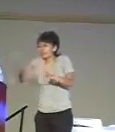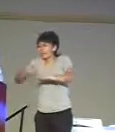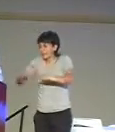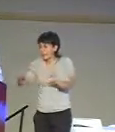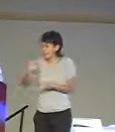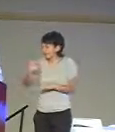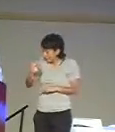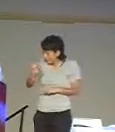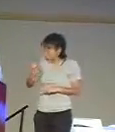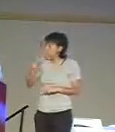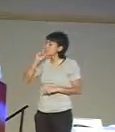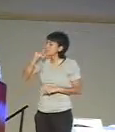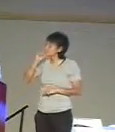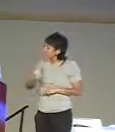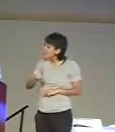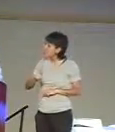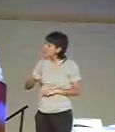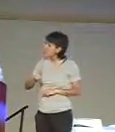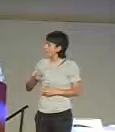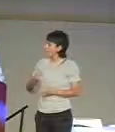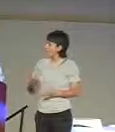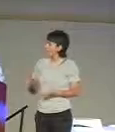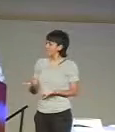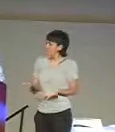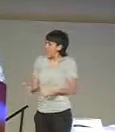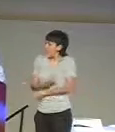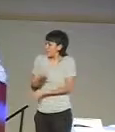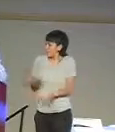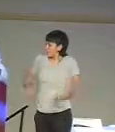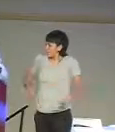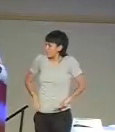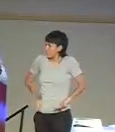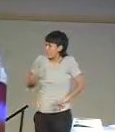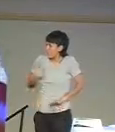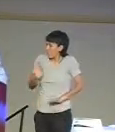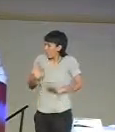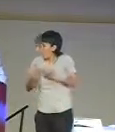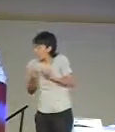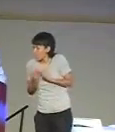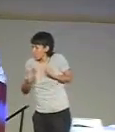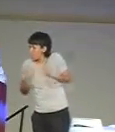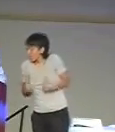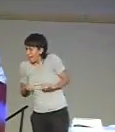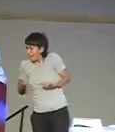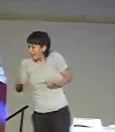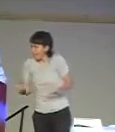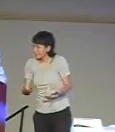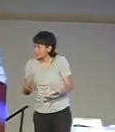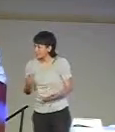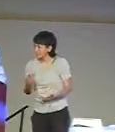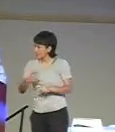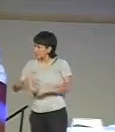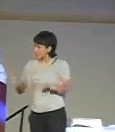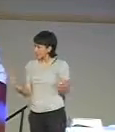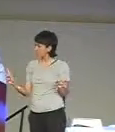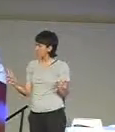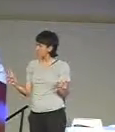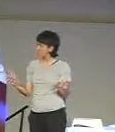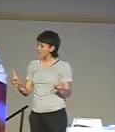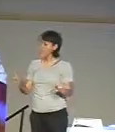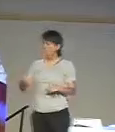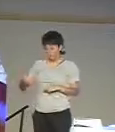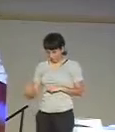Porque créanme que este argumento de es que aquí tenemos muchos pobres y aquí tenemos